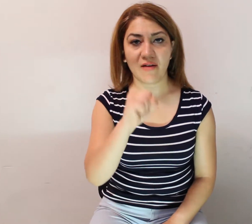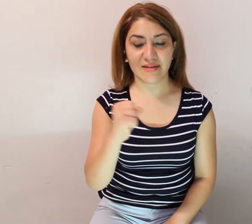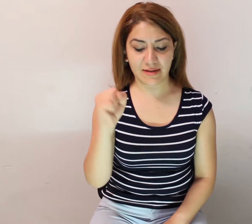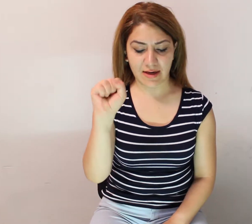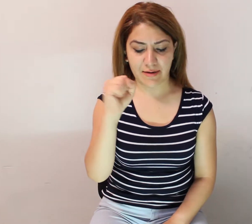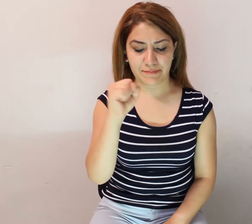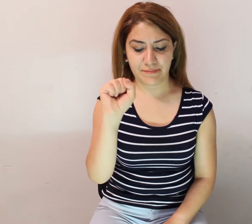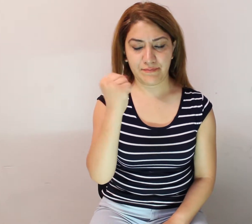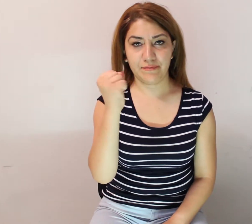Ավստրիա,